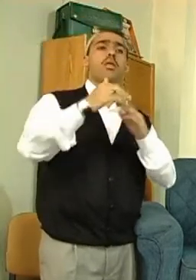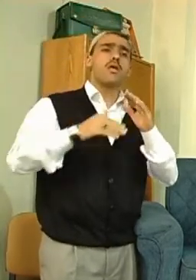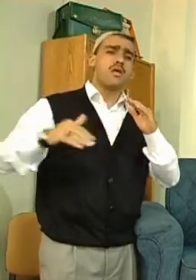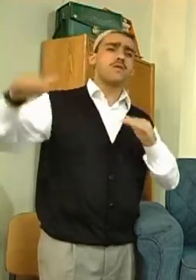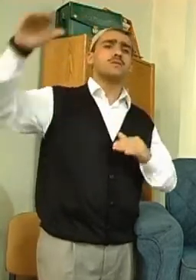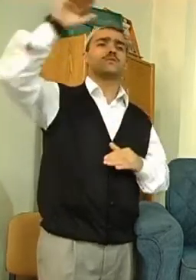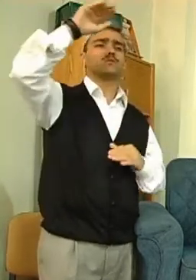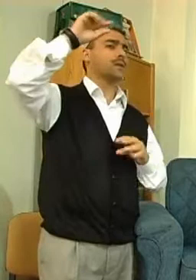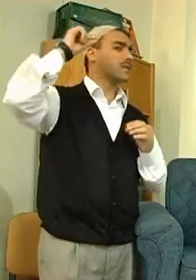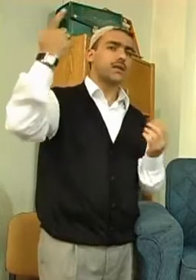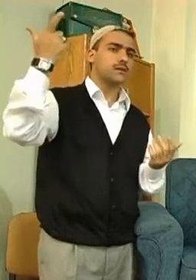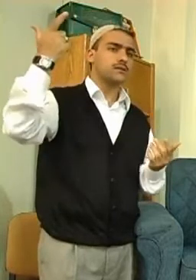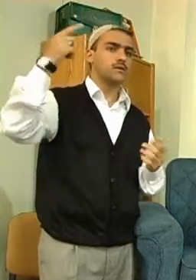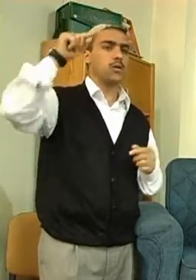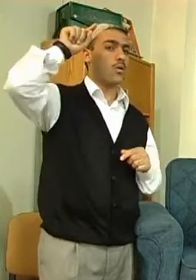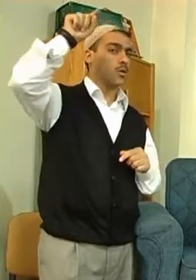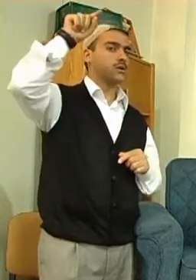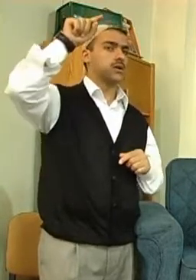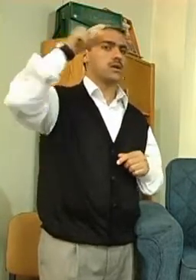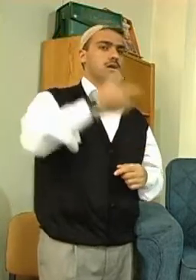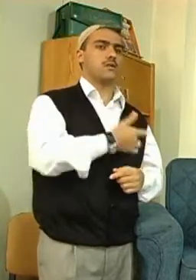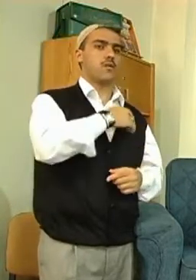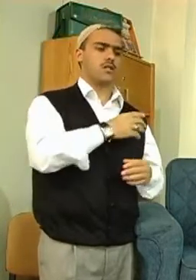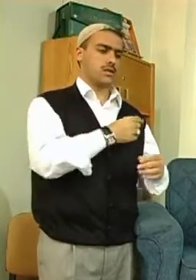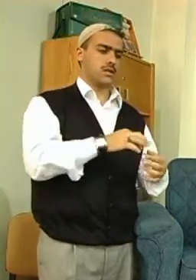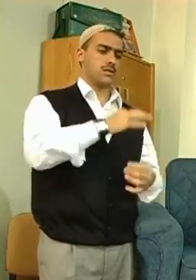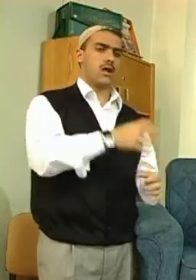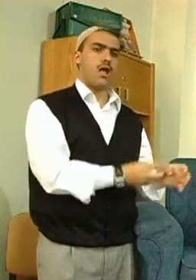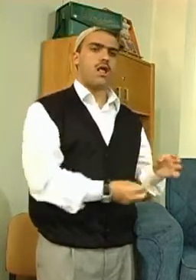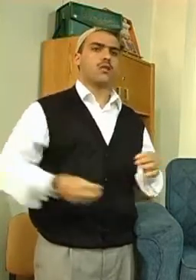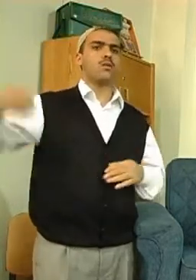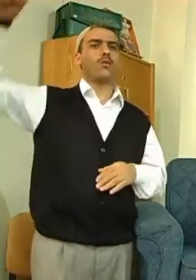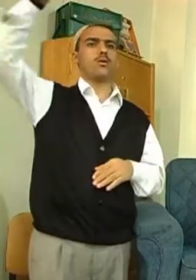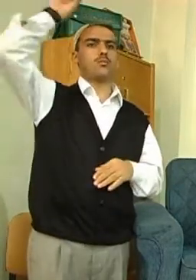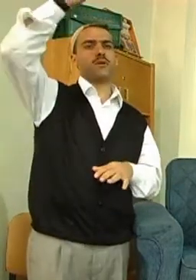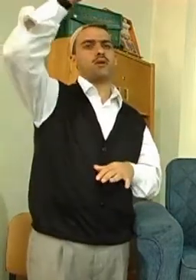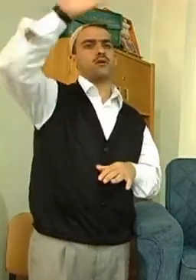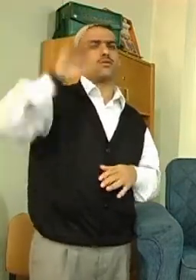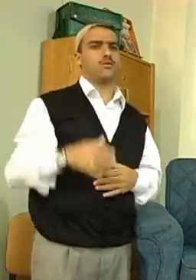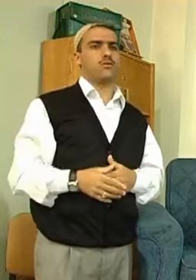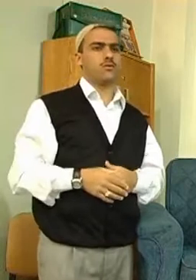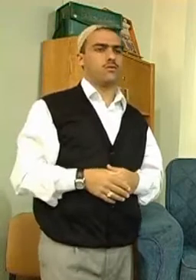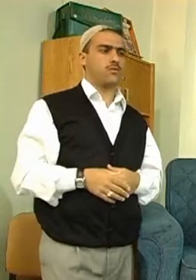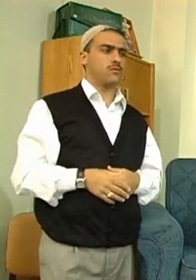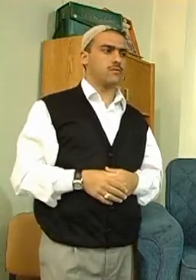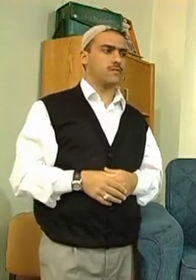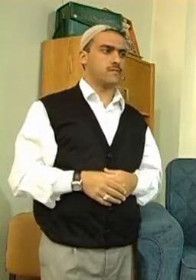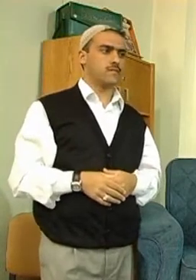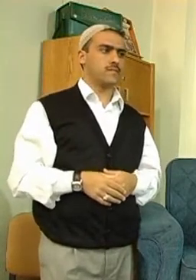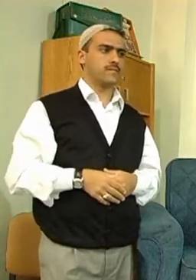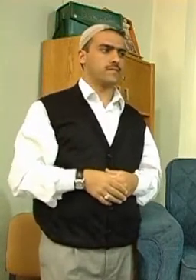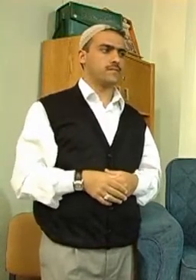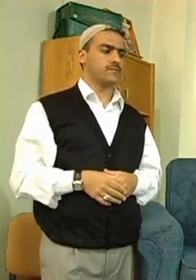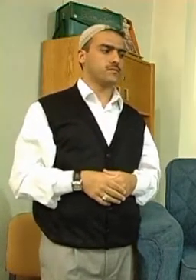çıkıyor. Ahirette dünyanın tarlası olduğu için, işte dünya ahiretin tarlası olduğu için, dünyada alayilliğine çıkan